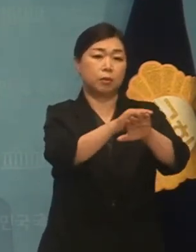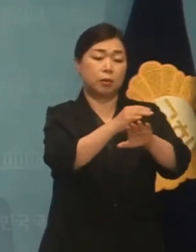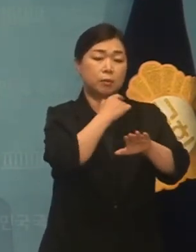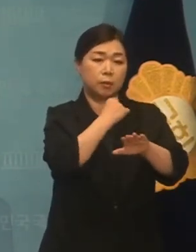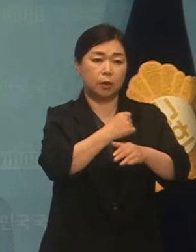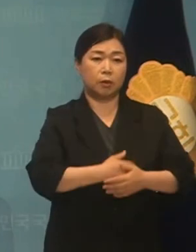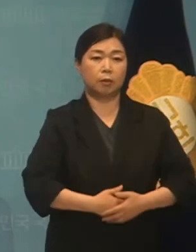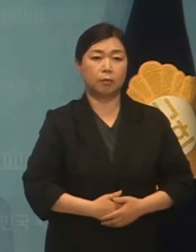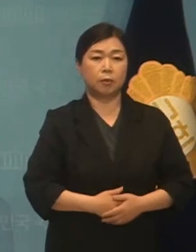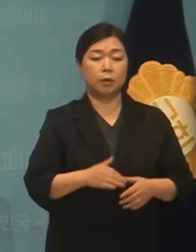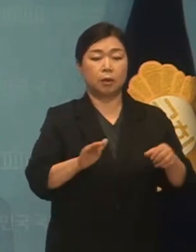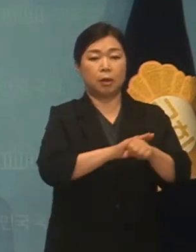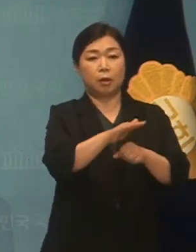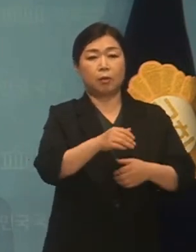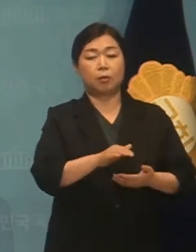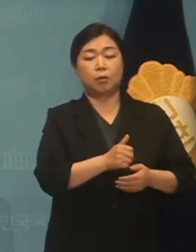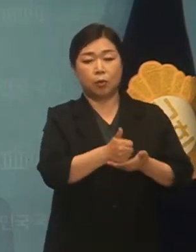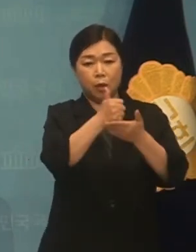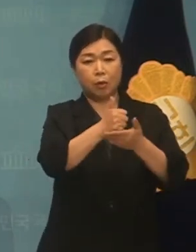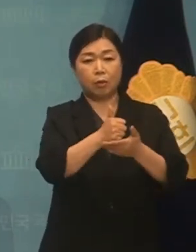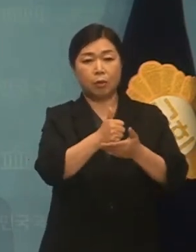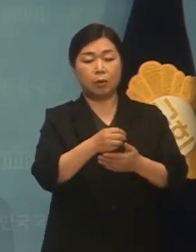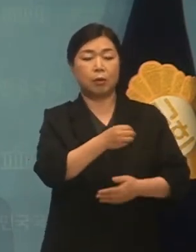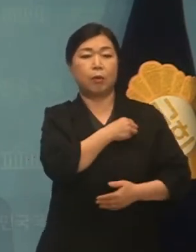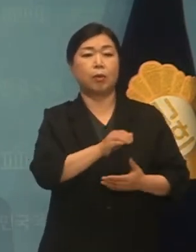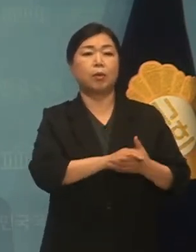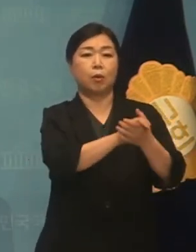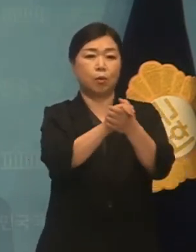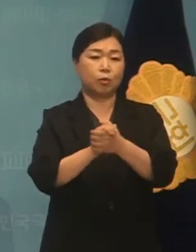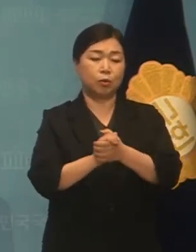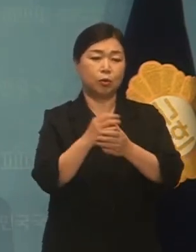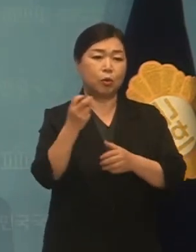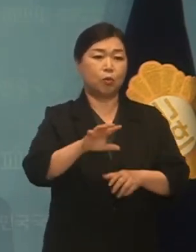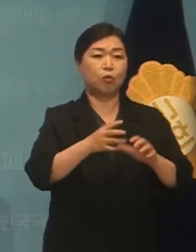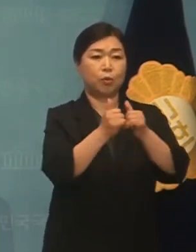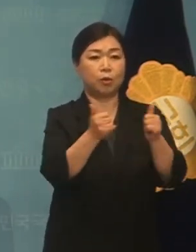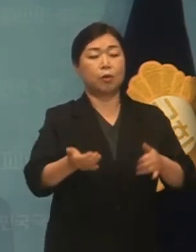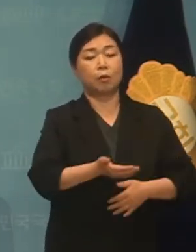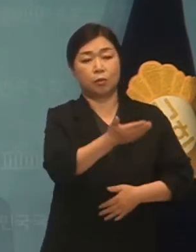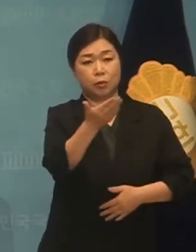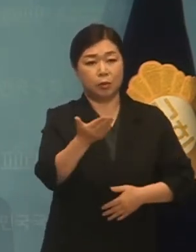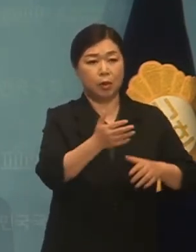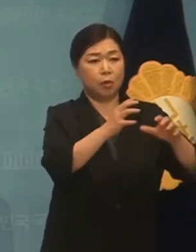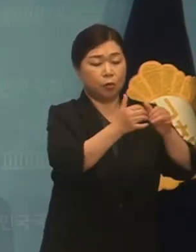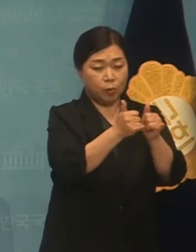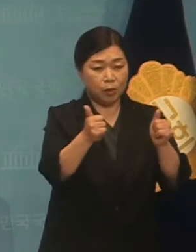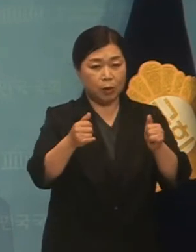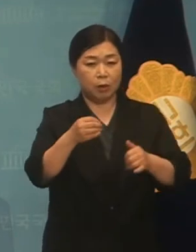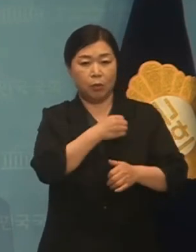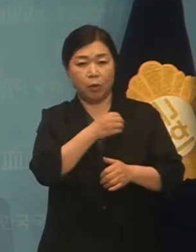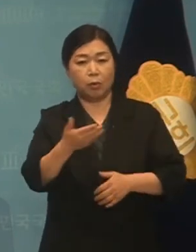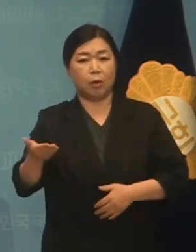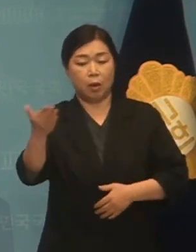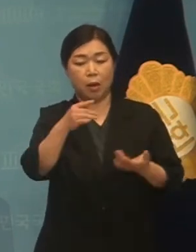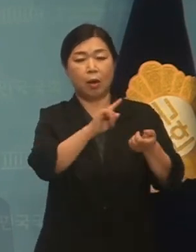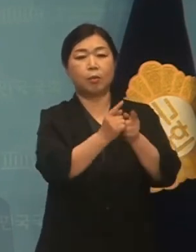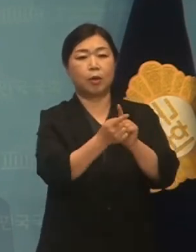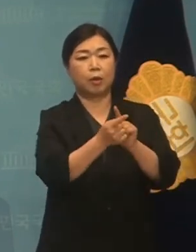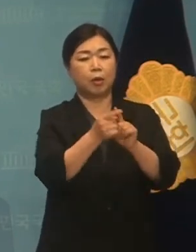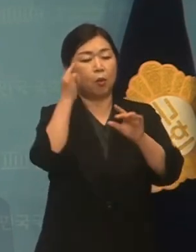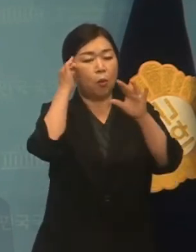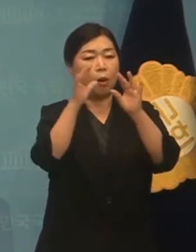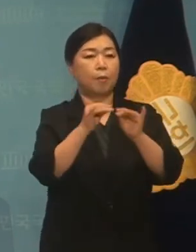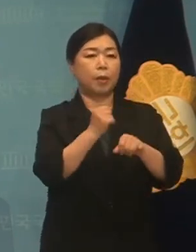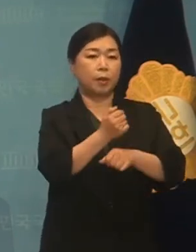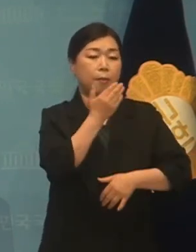존경하는 당원 여러분, 그리고 국민 여러분, 국민과 당원이 함께 공감할 수 있는 정당이